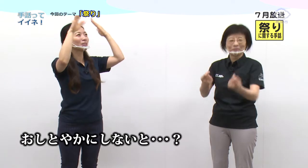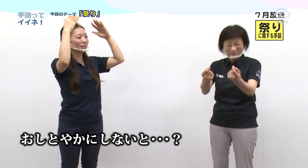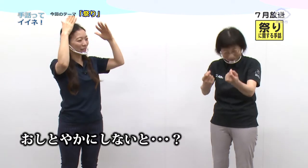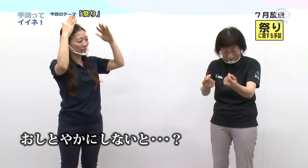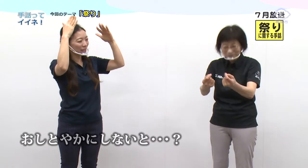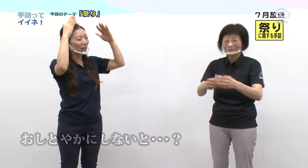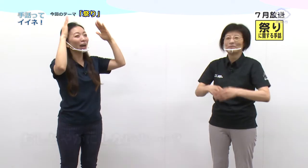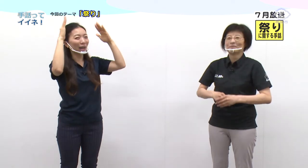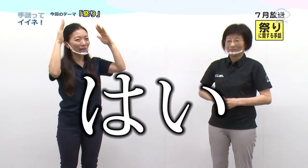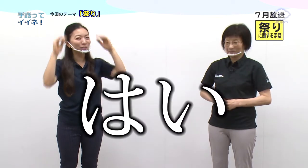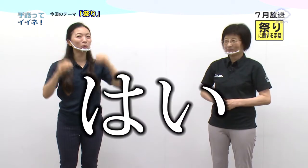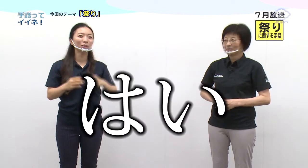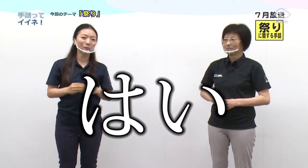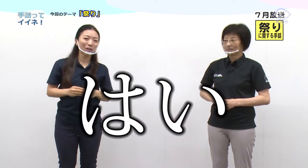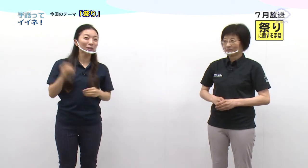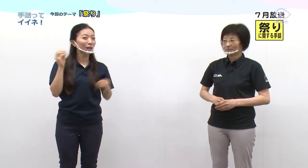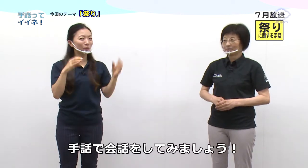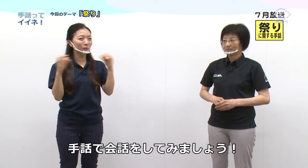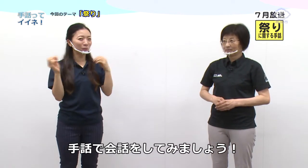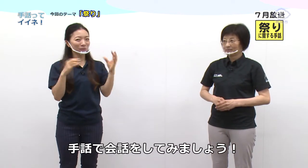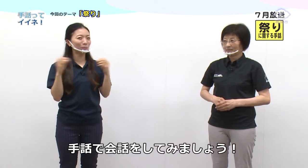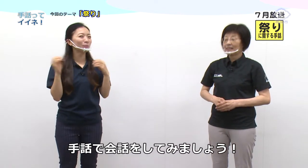んね。はい、それでは会話を、